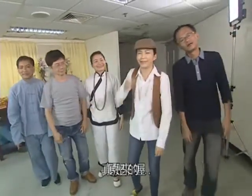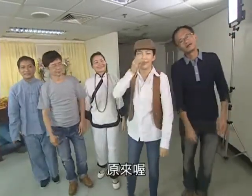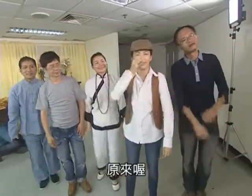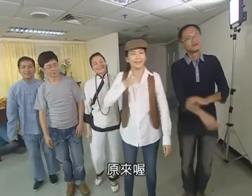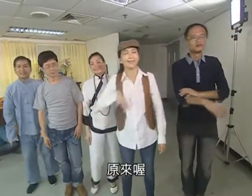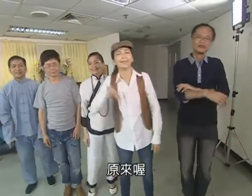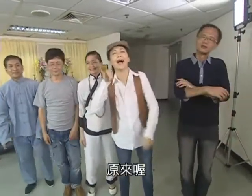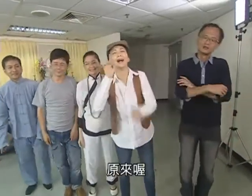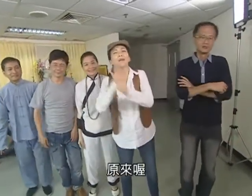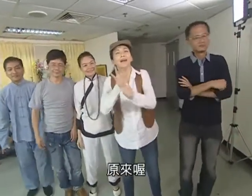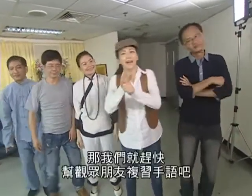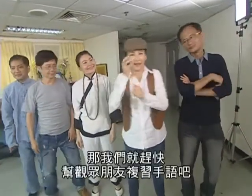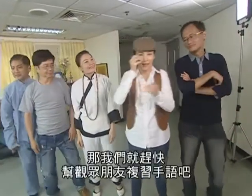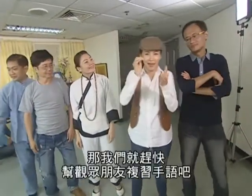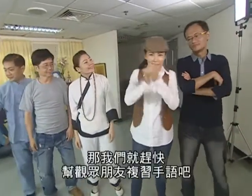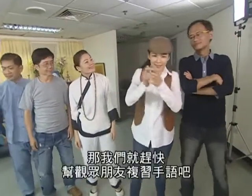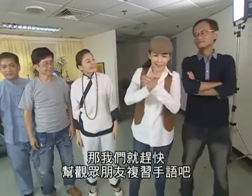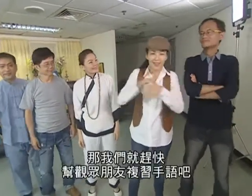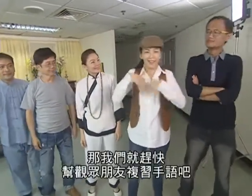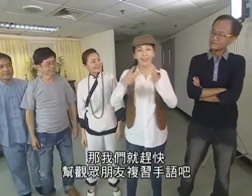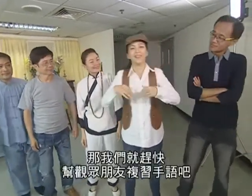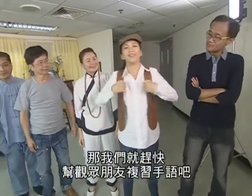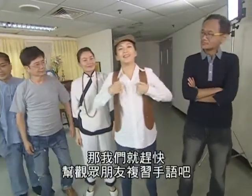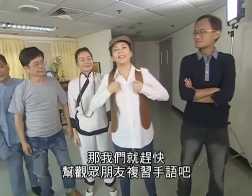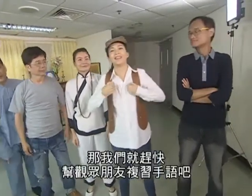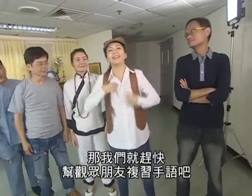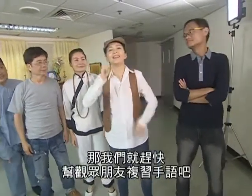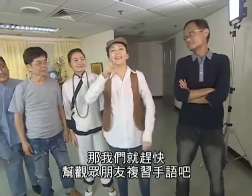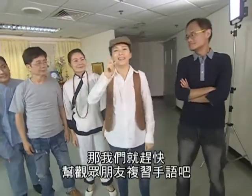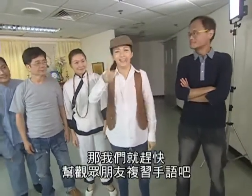真是的，原来哦 。那我们就赶快帮观众朋友复习手语吧。